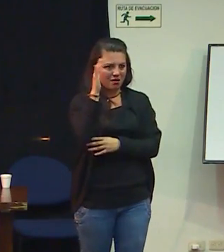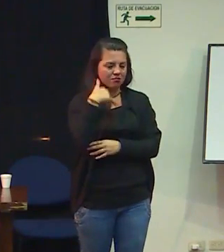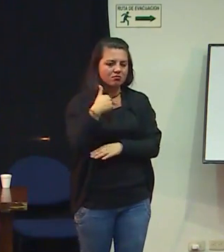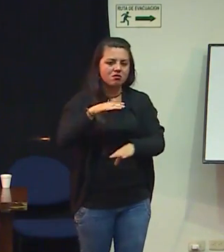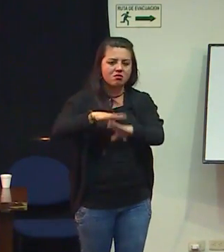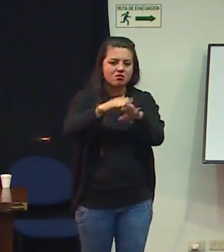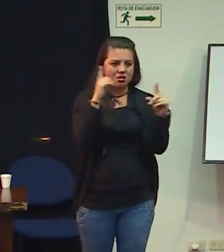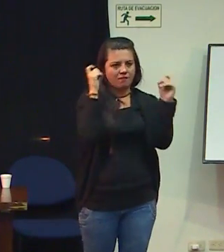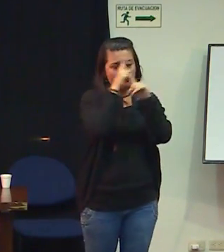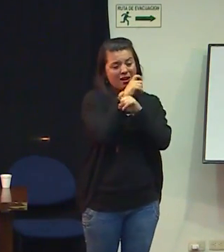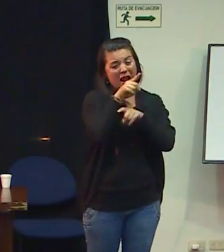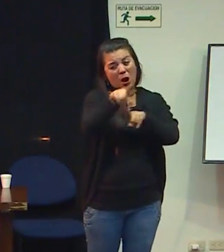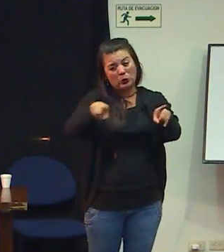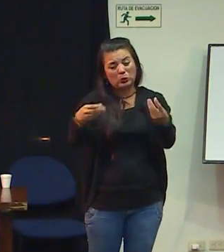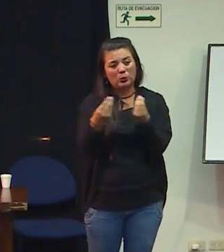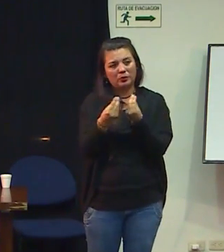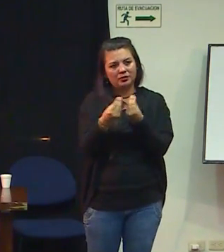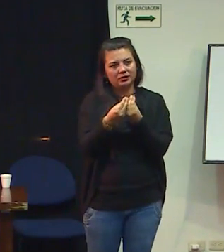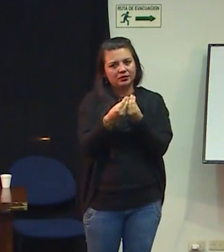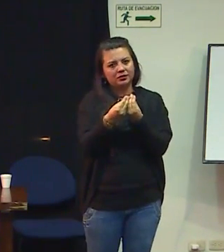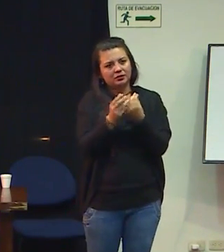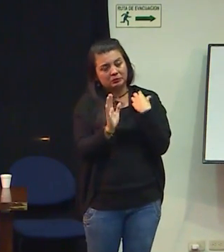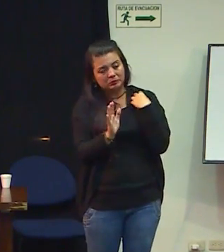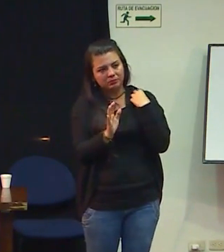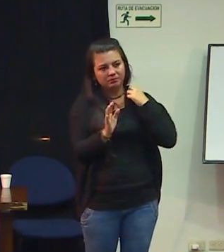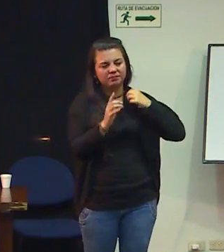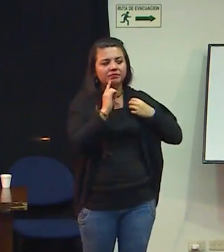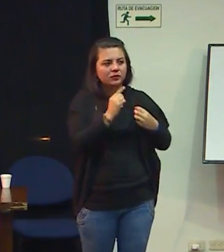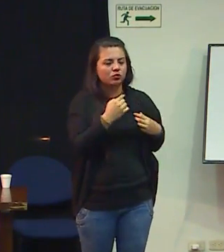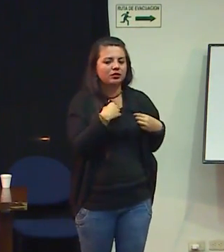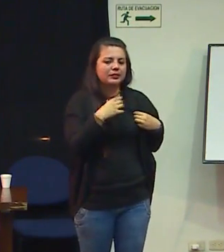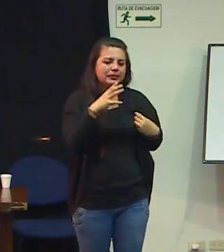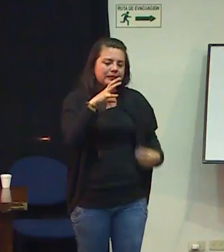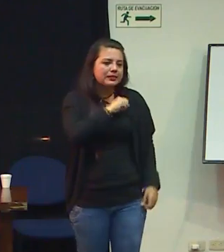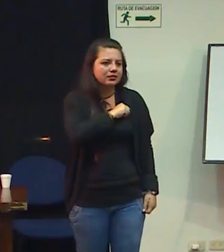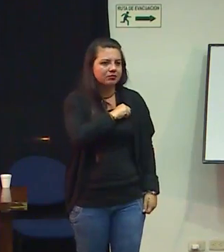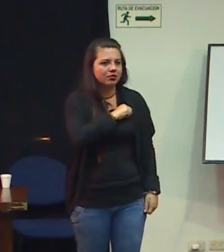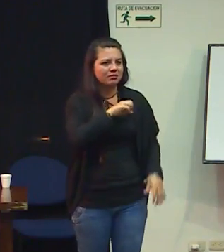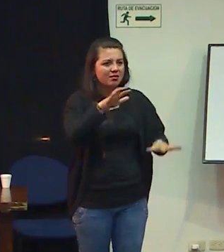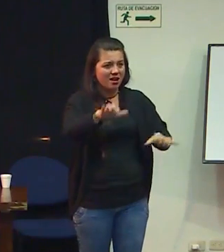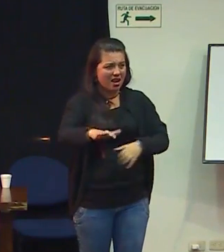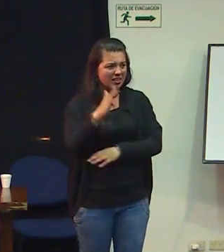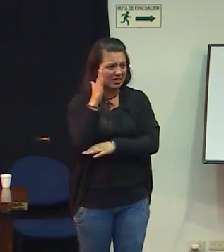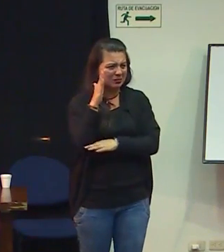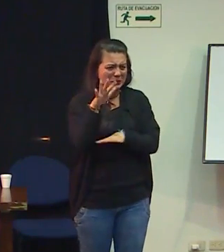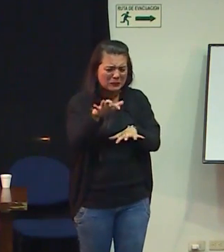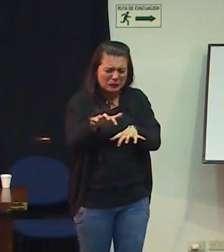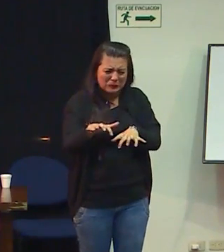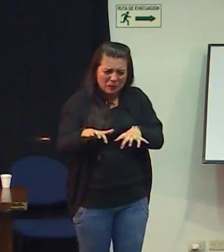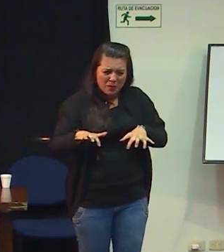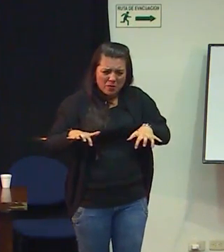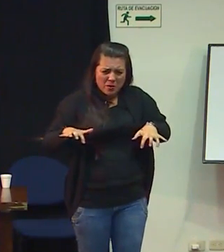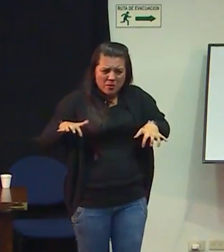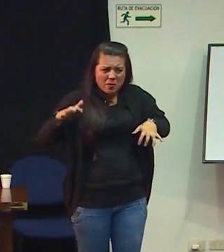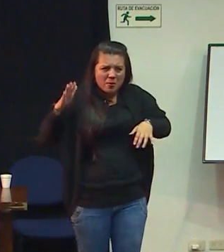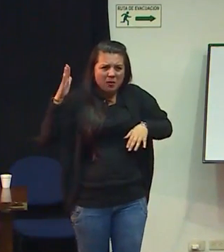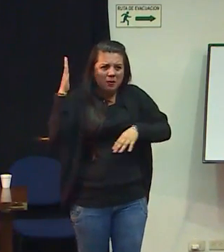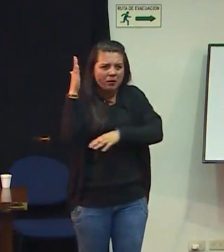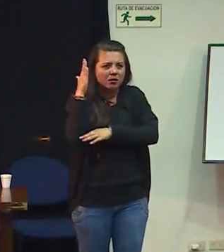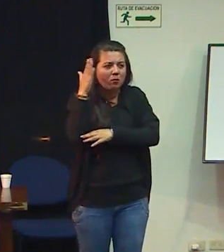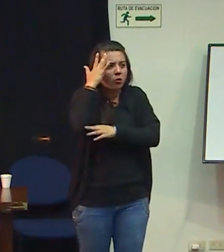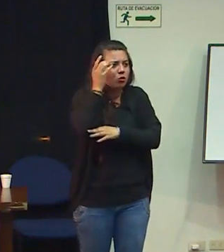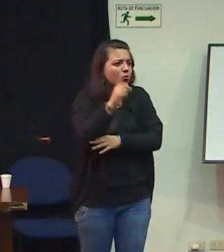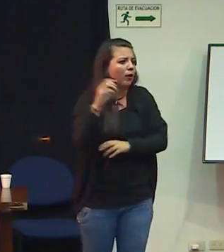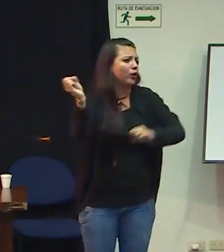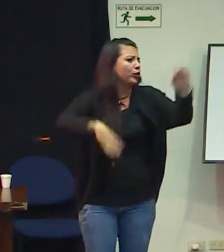reflexión que algunos compañeros tuvieron lo que es, qué lástima que la asamblea más multitudinaria que ha tenido la universidad ha sido porque